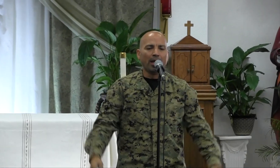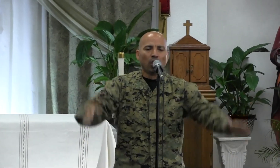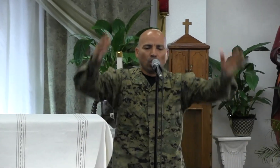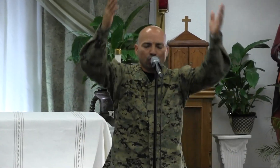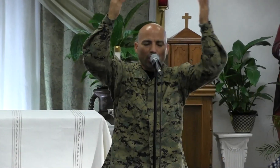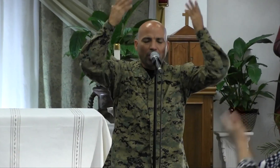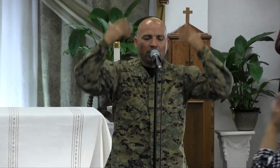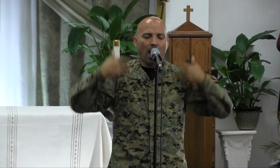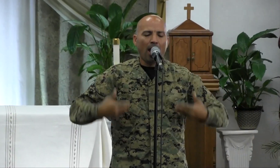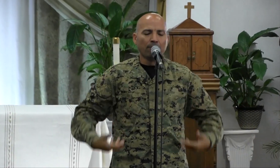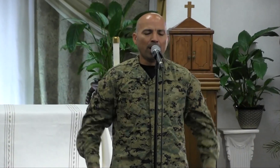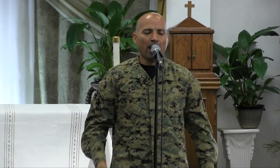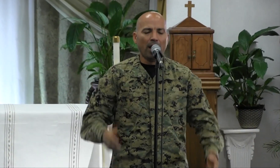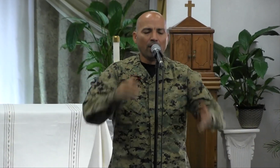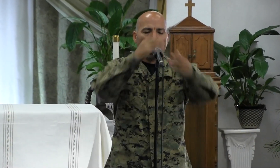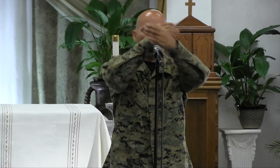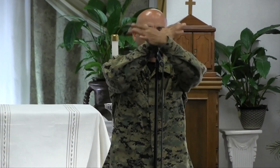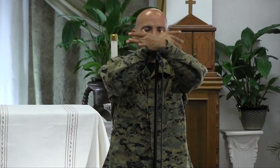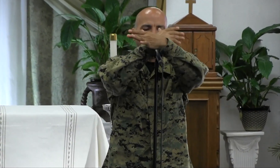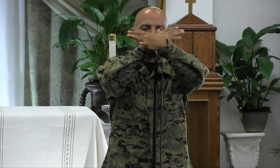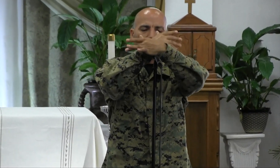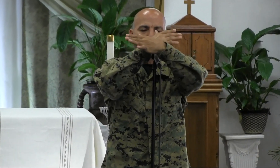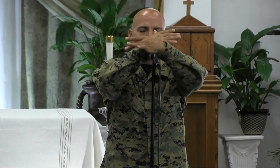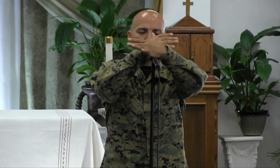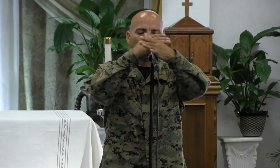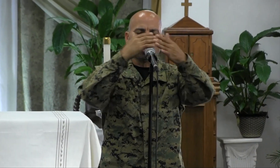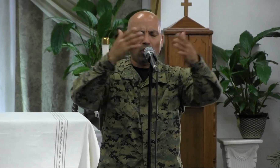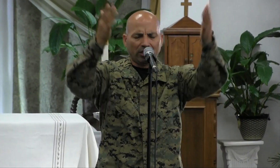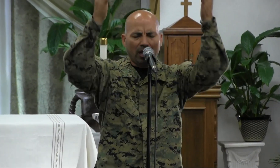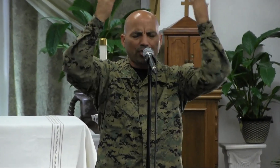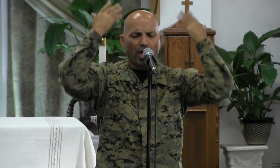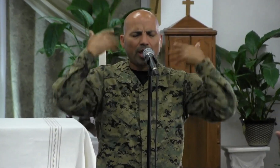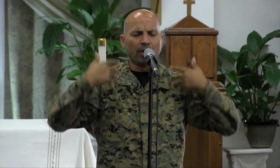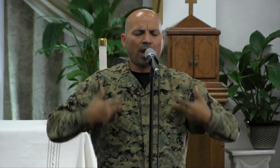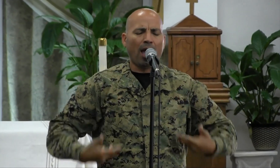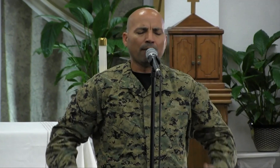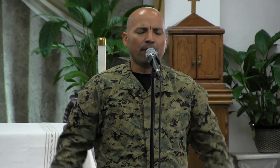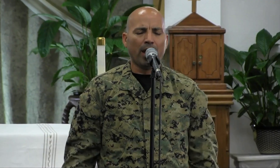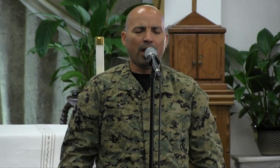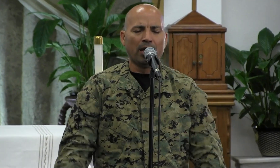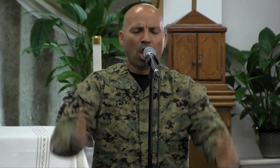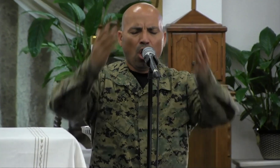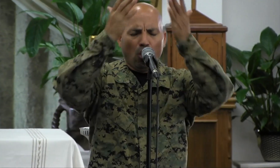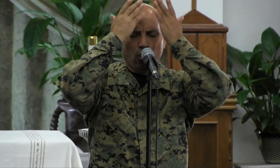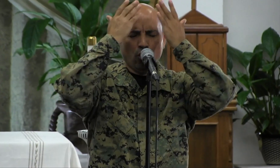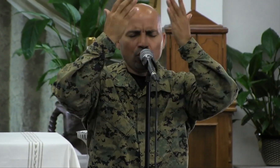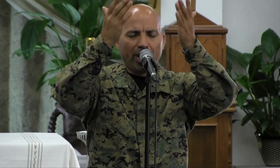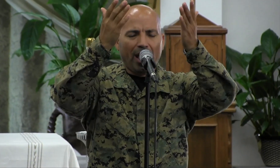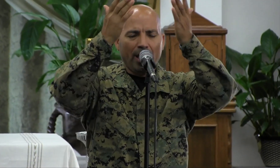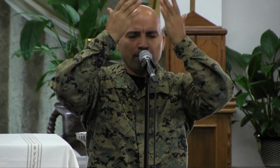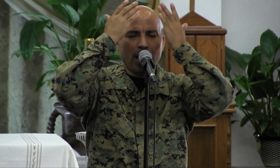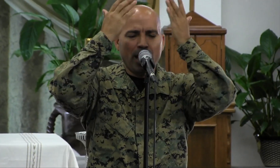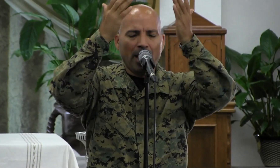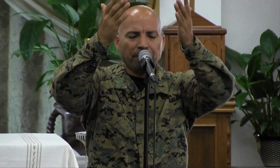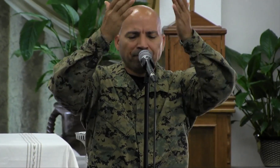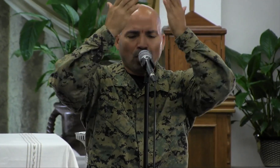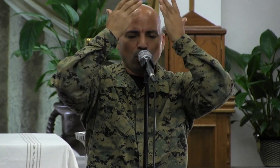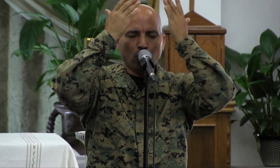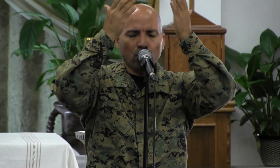lléname, lléname. Espíritu Santo, anda, lléname,